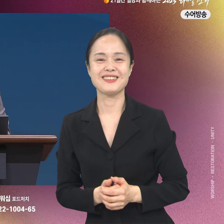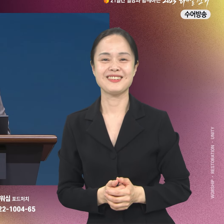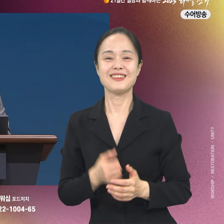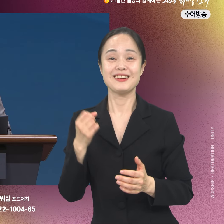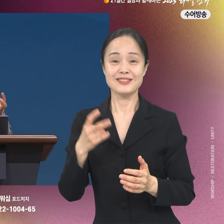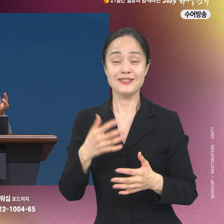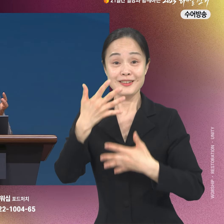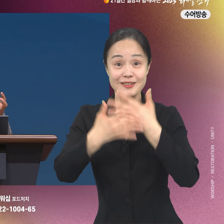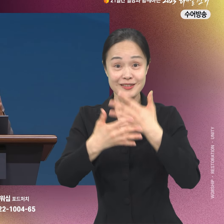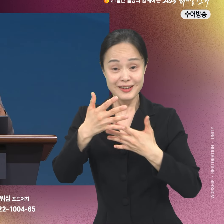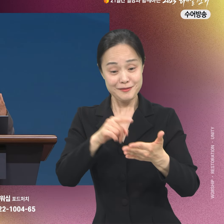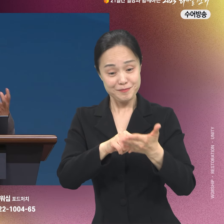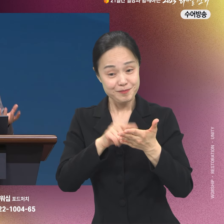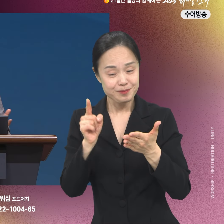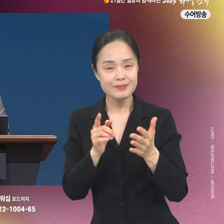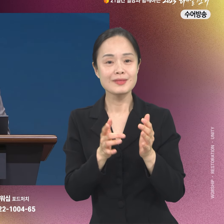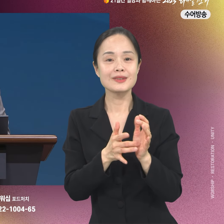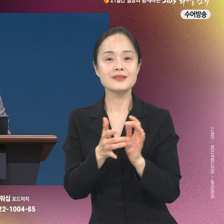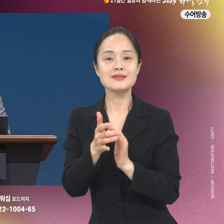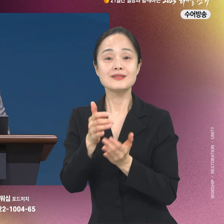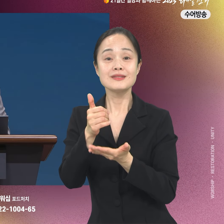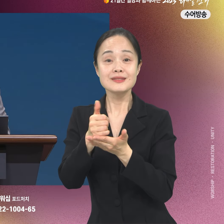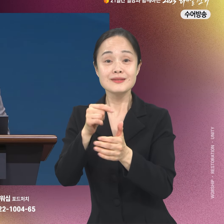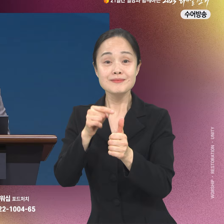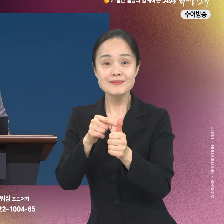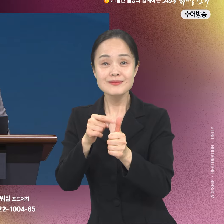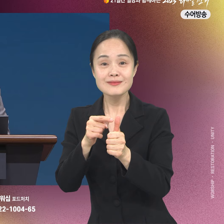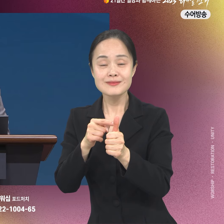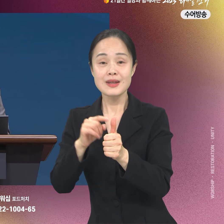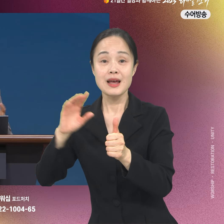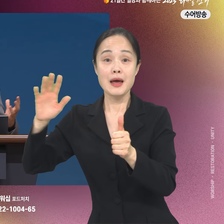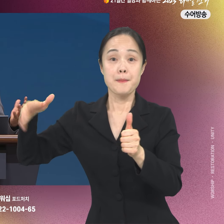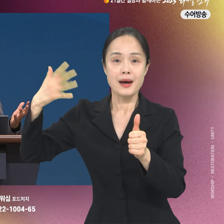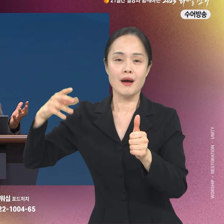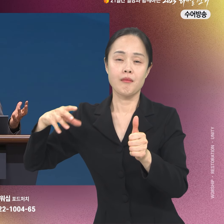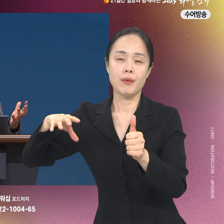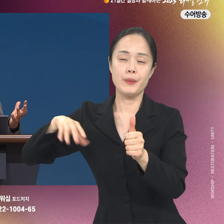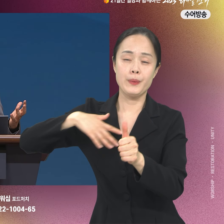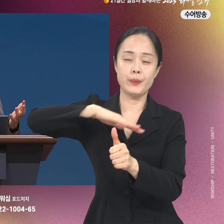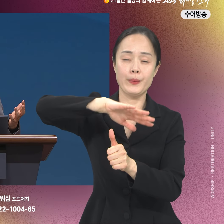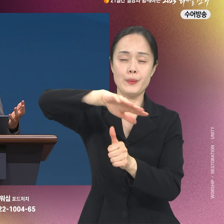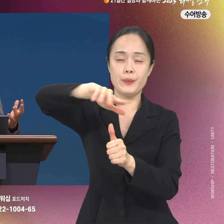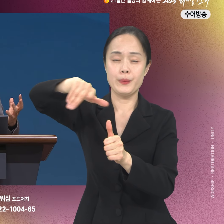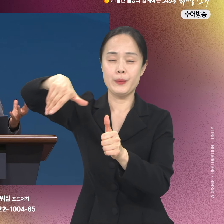그리고 성령님이 함께 한다는 걸 표현하기 위해서